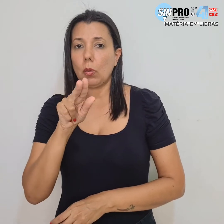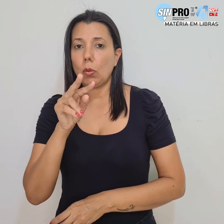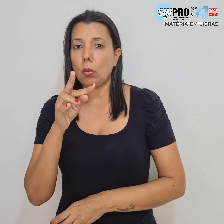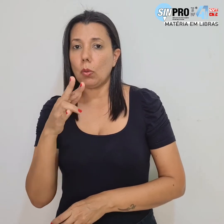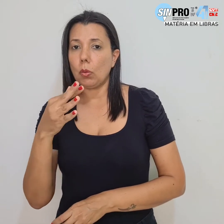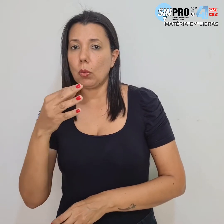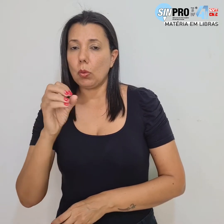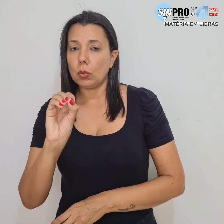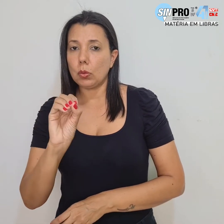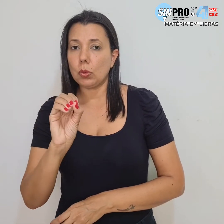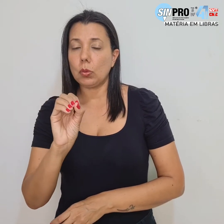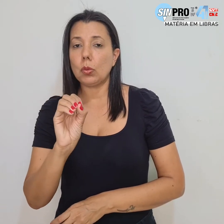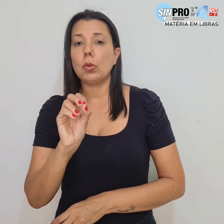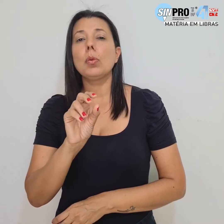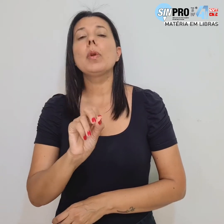o Toninho,